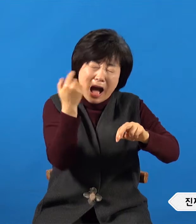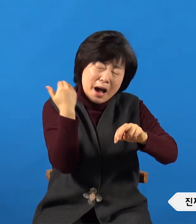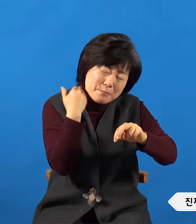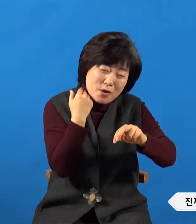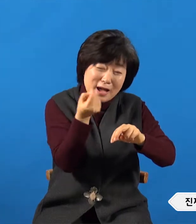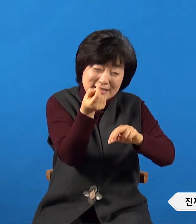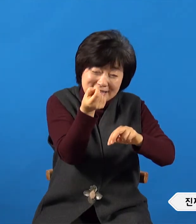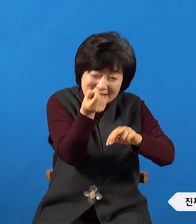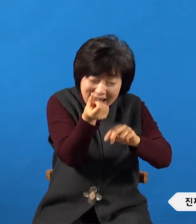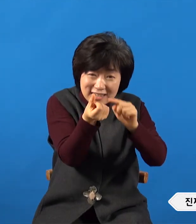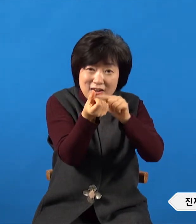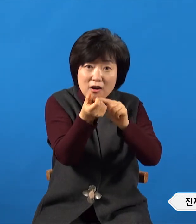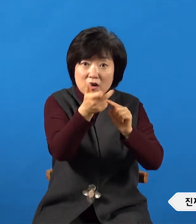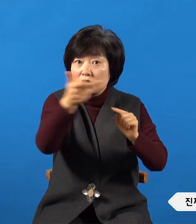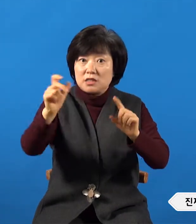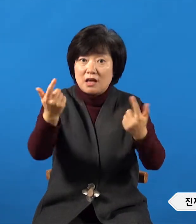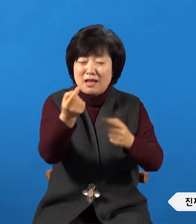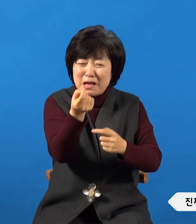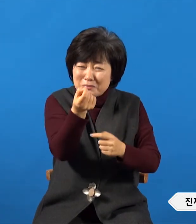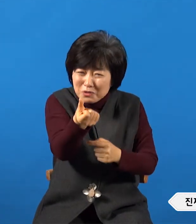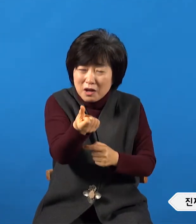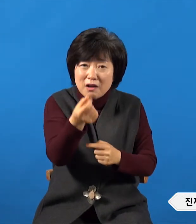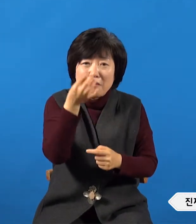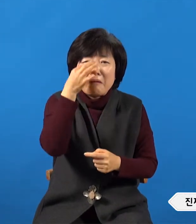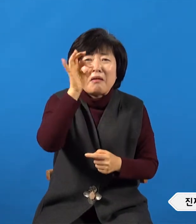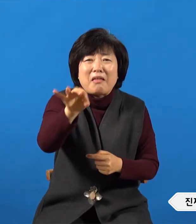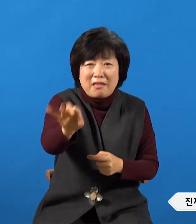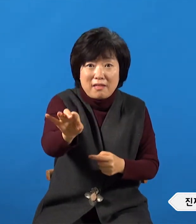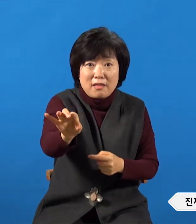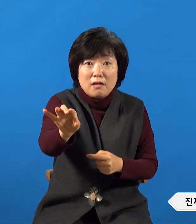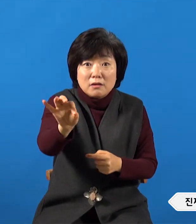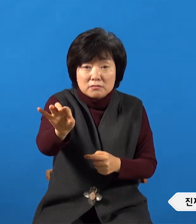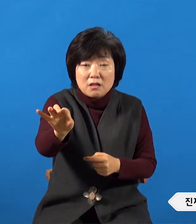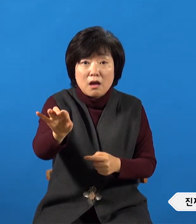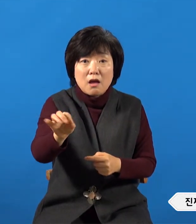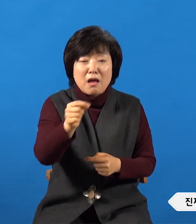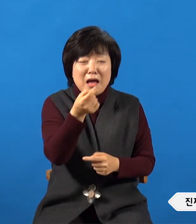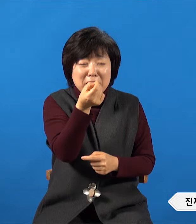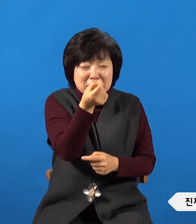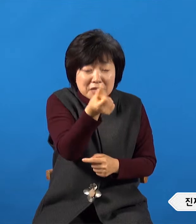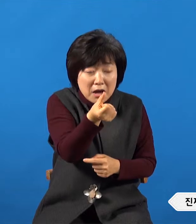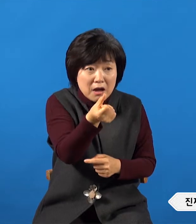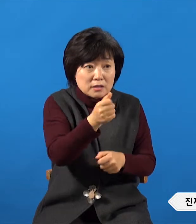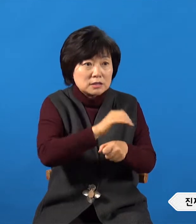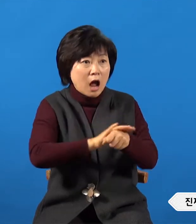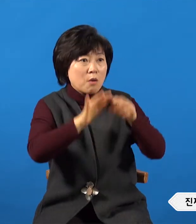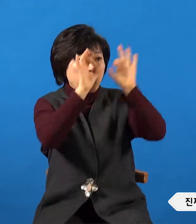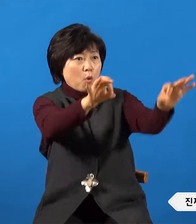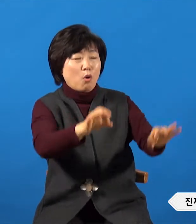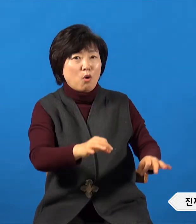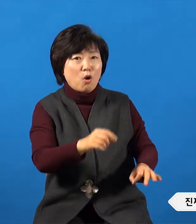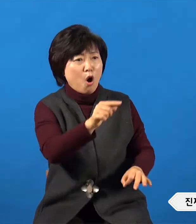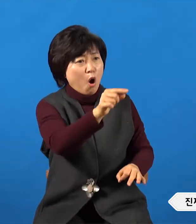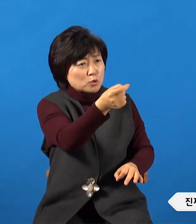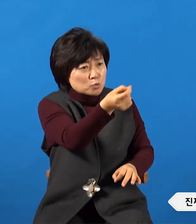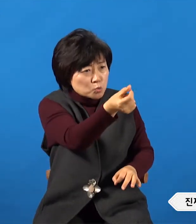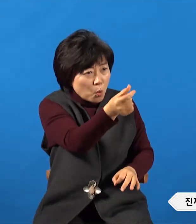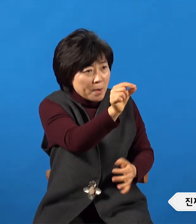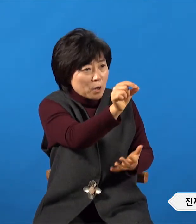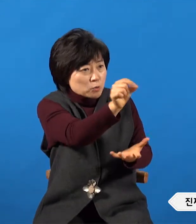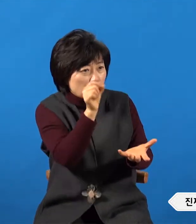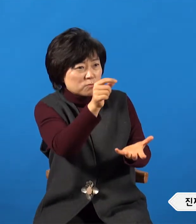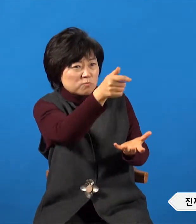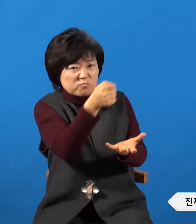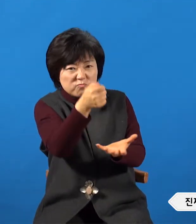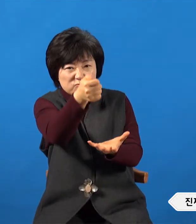작은 알갱이입니다. 크지 않습니다. 중요하지 않습니다. 그런데 그게 너무 잘 보이는 겁니다. 문제는